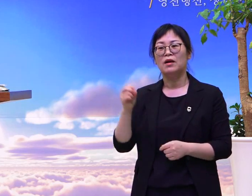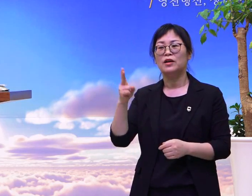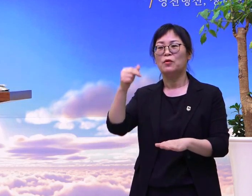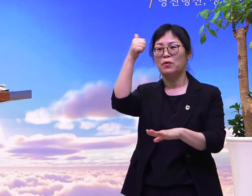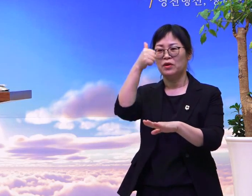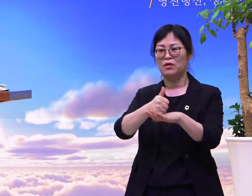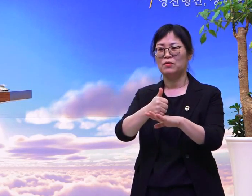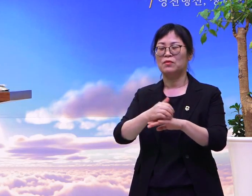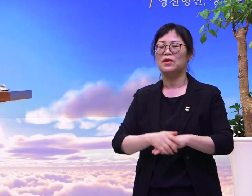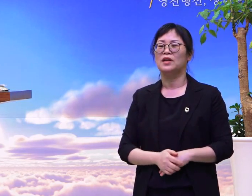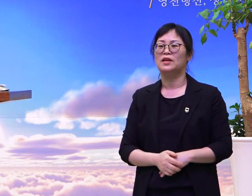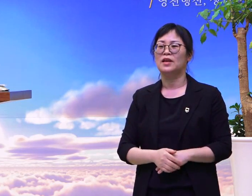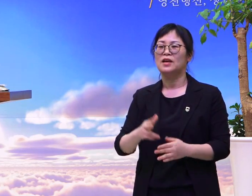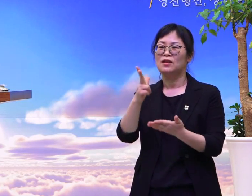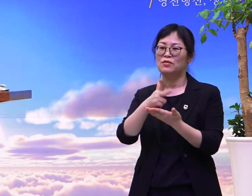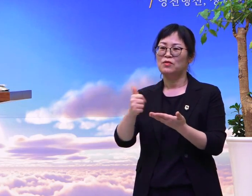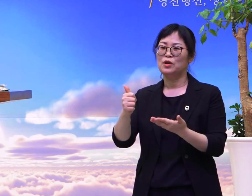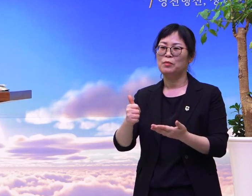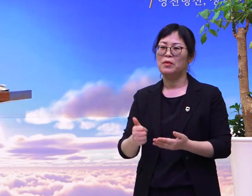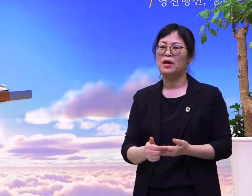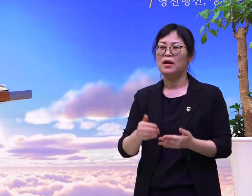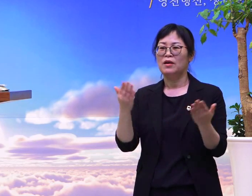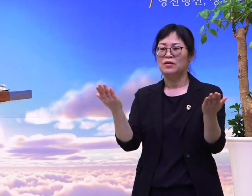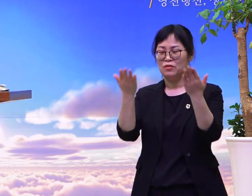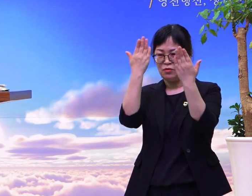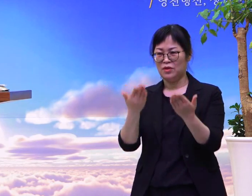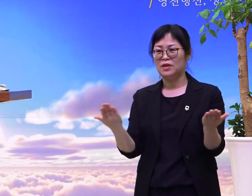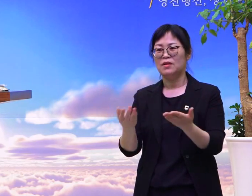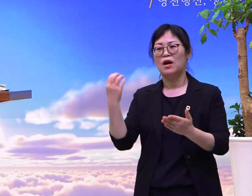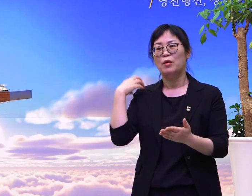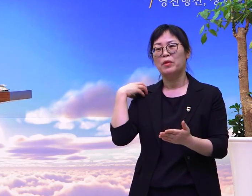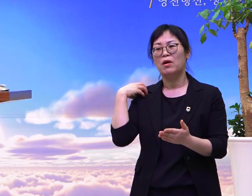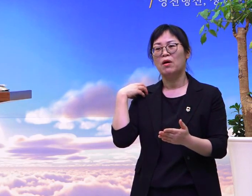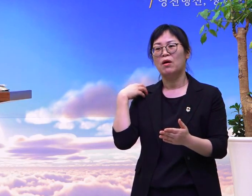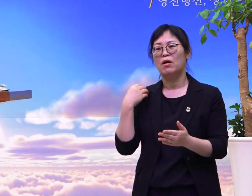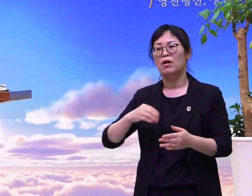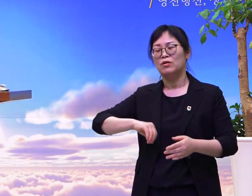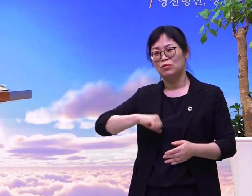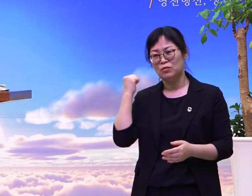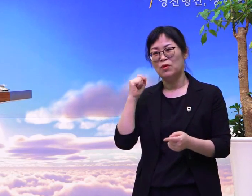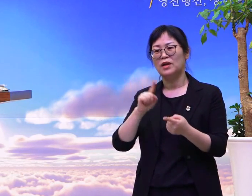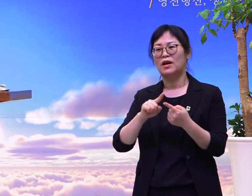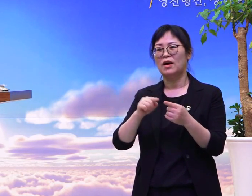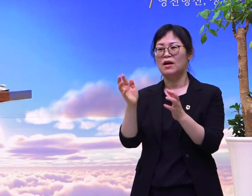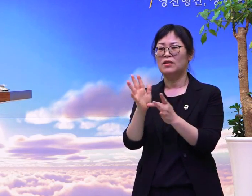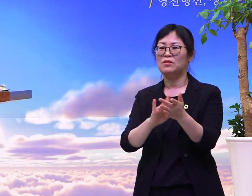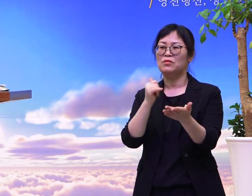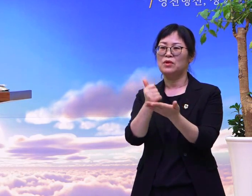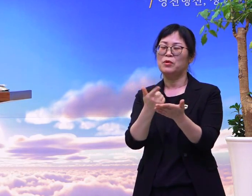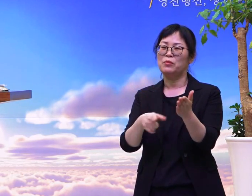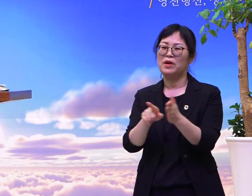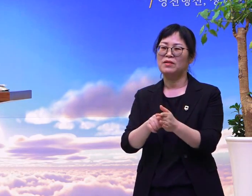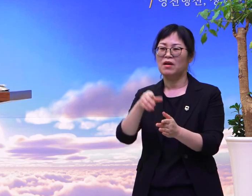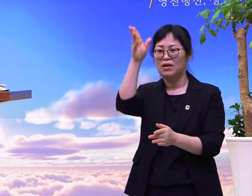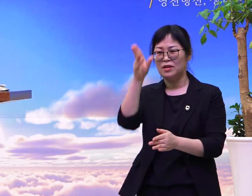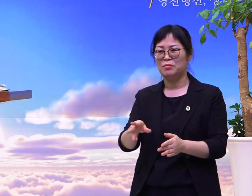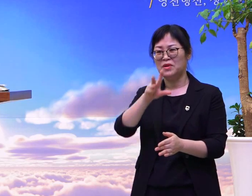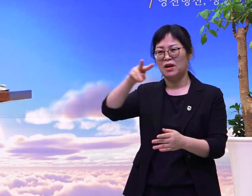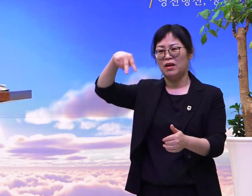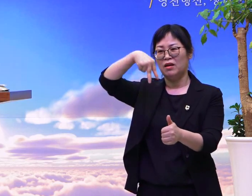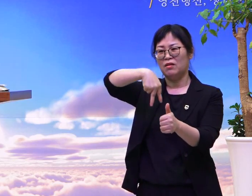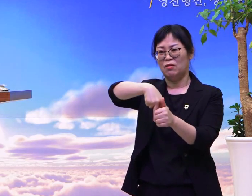결국에는 주님의 주신 사명을 따라 복음을 전하다가 예수님을 위해서 십자가에 거꾸로 매달려